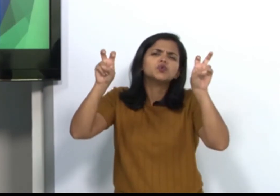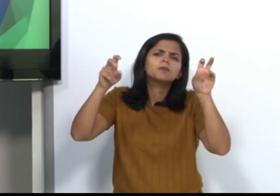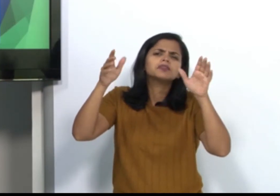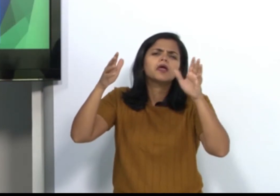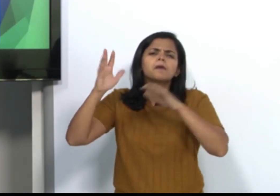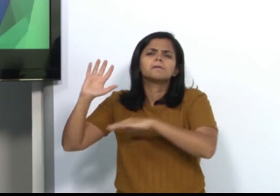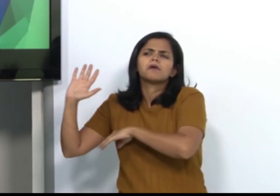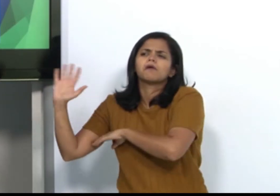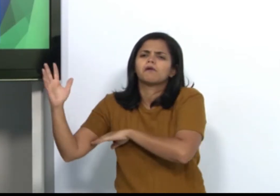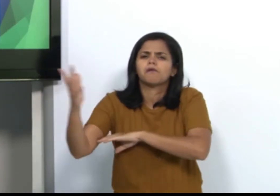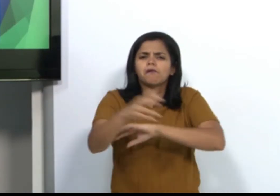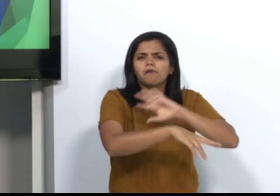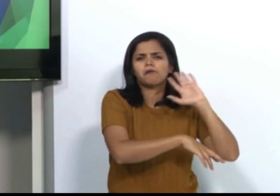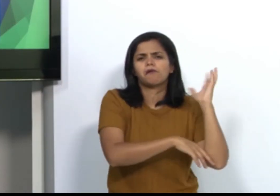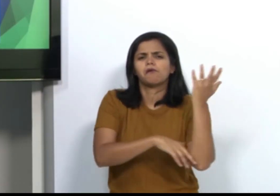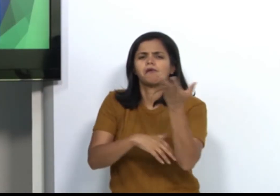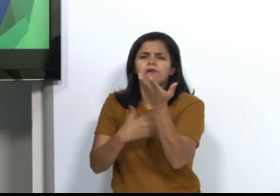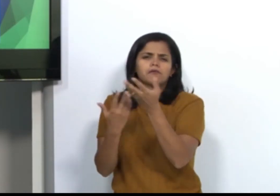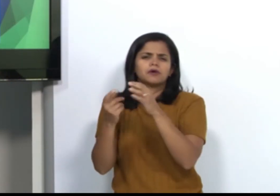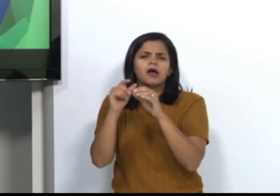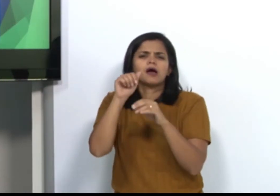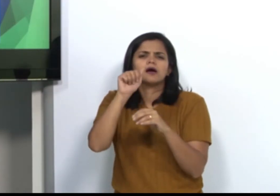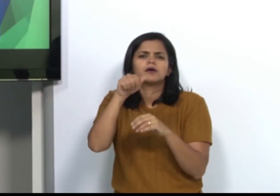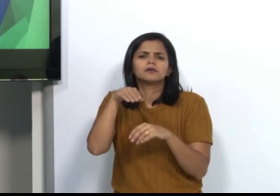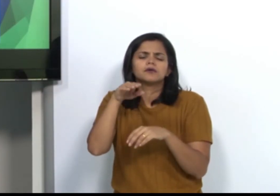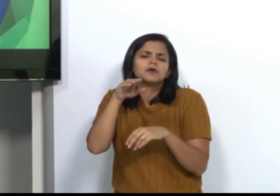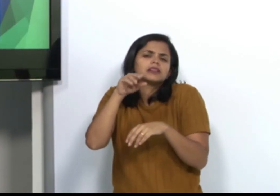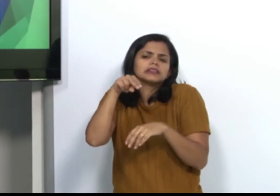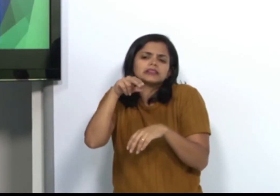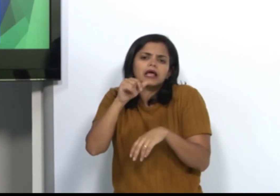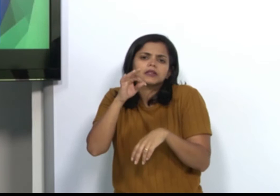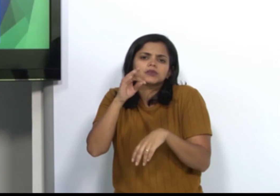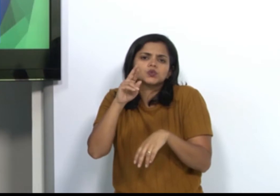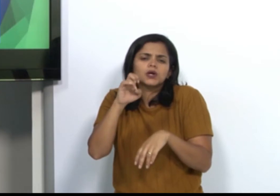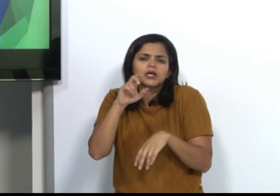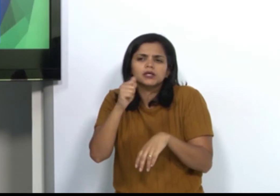terá o mesmo significado. Por exemplo, se eu fizer ali